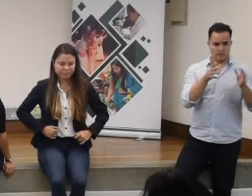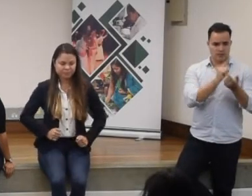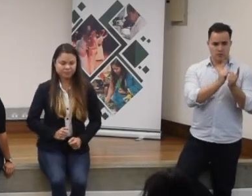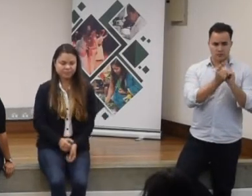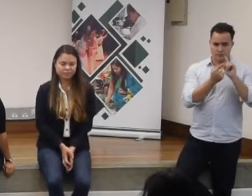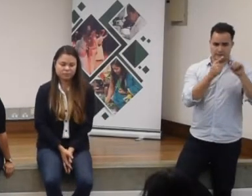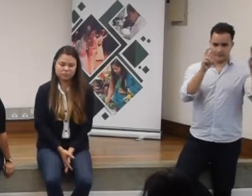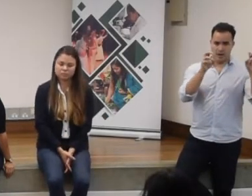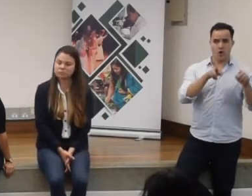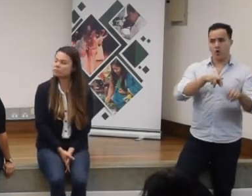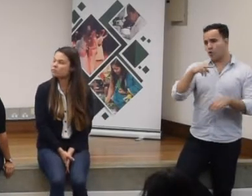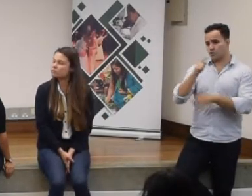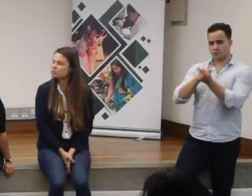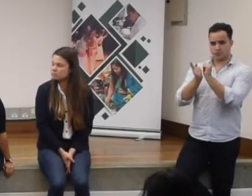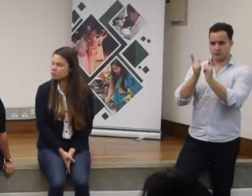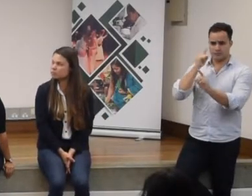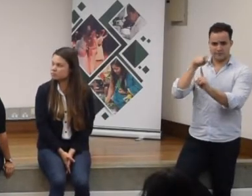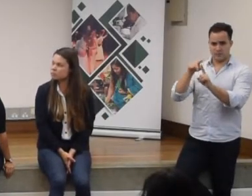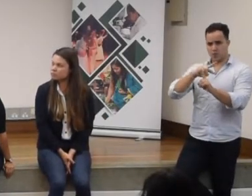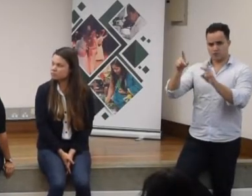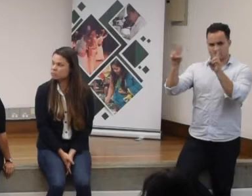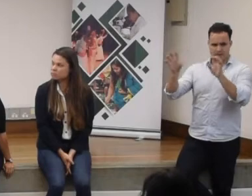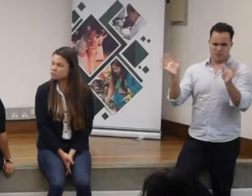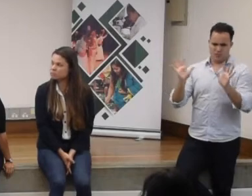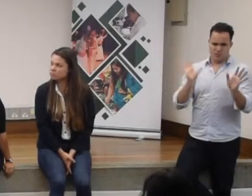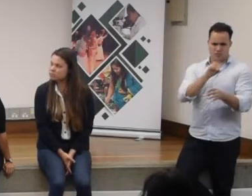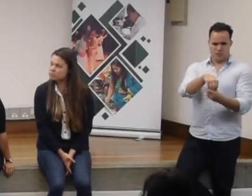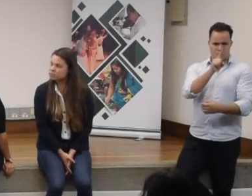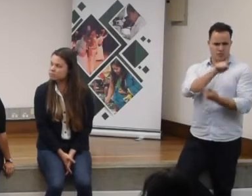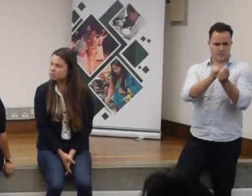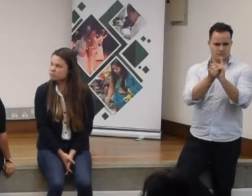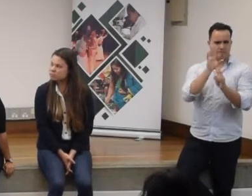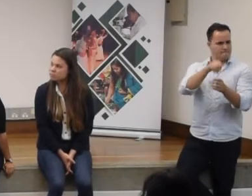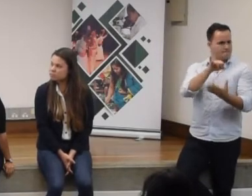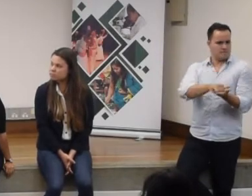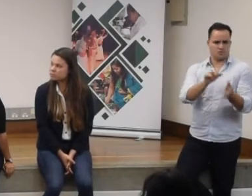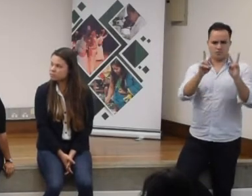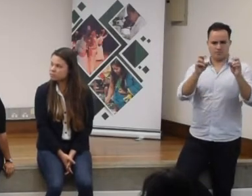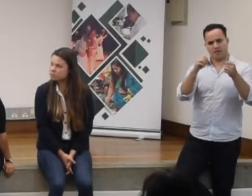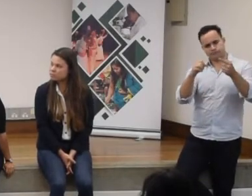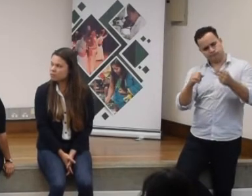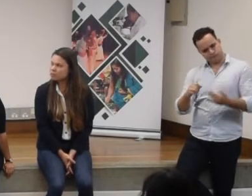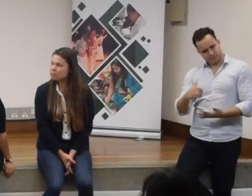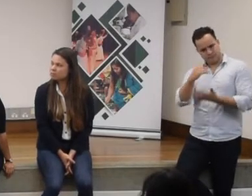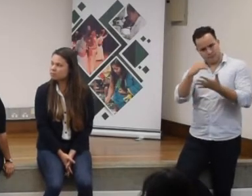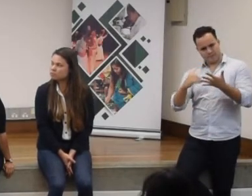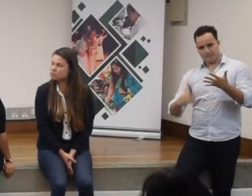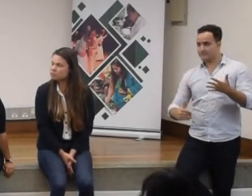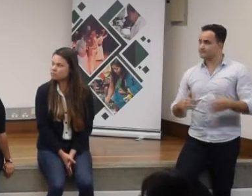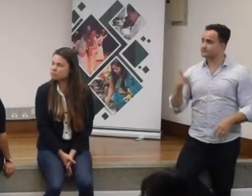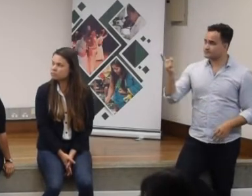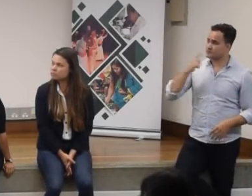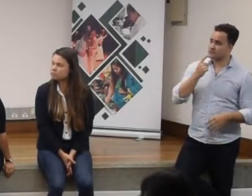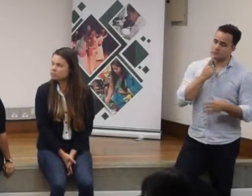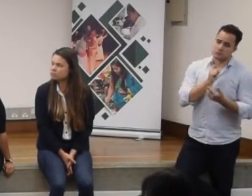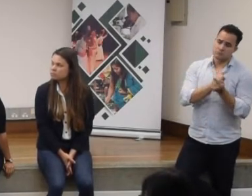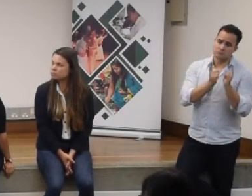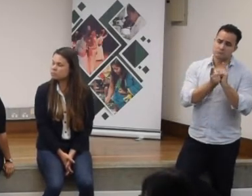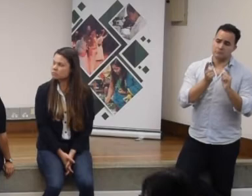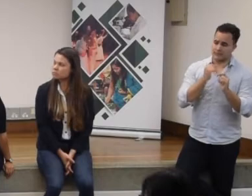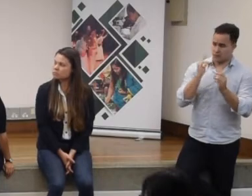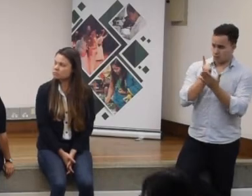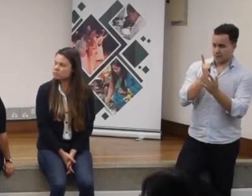ser encuentros intercalados, ¿sí? Uno de pronto para hacer balance de acciones y otra